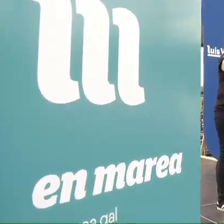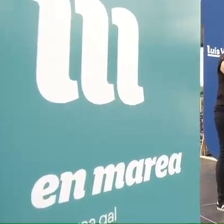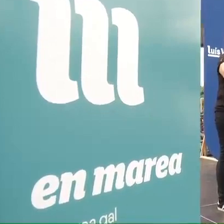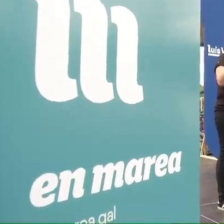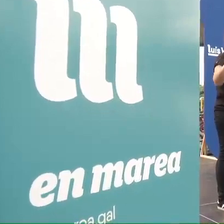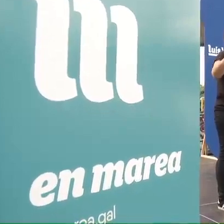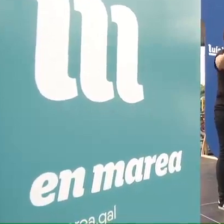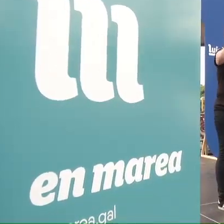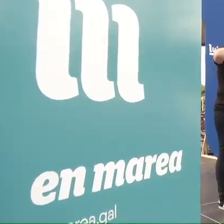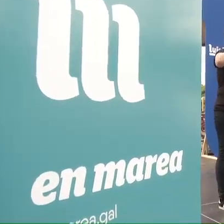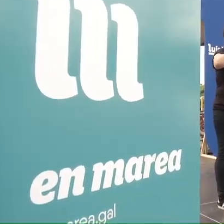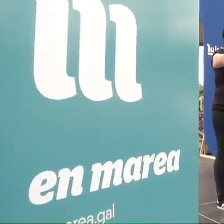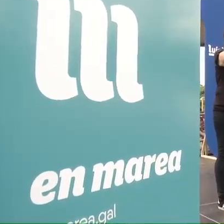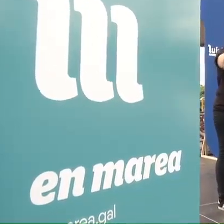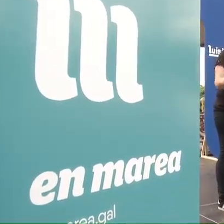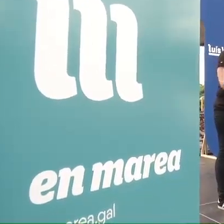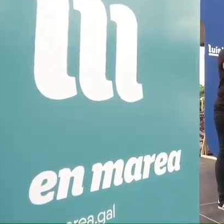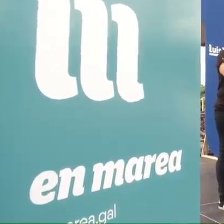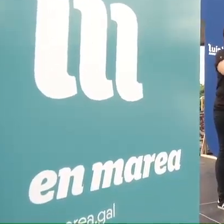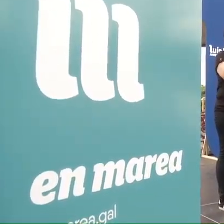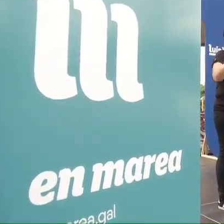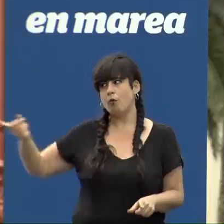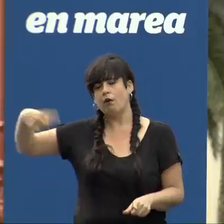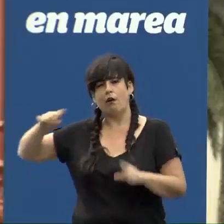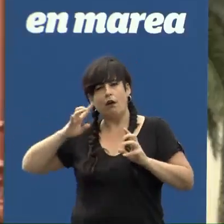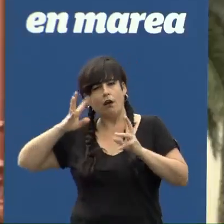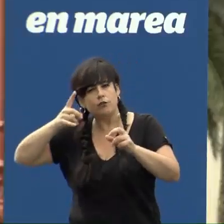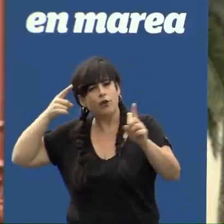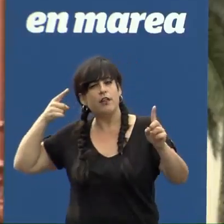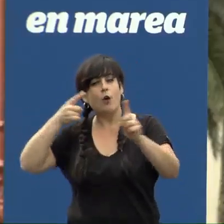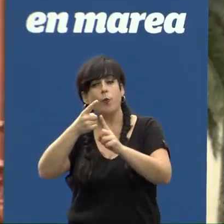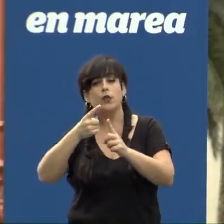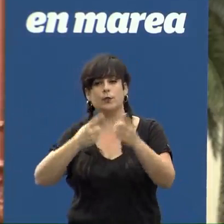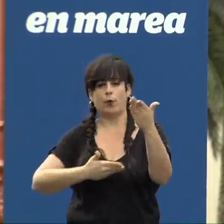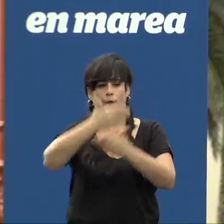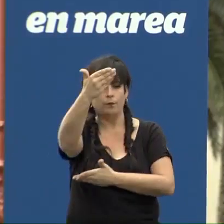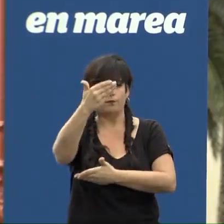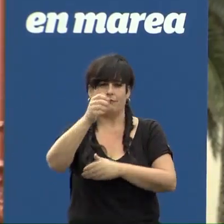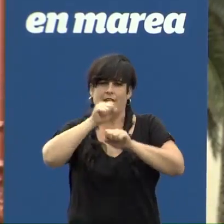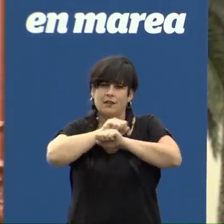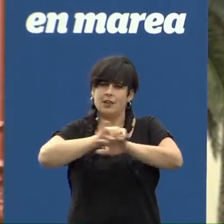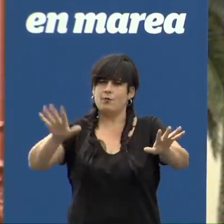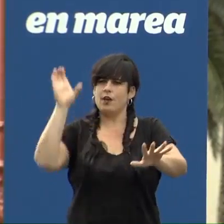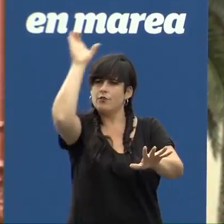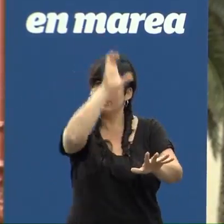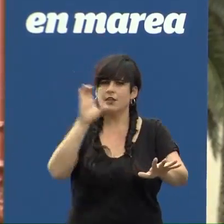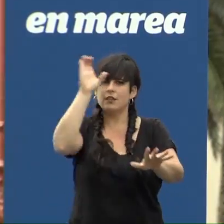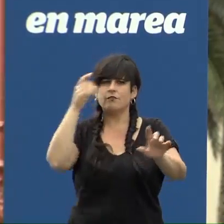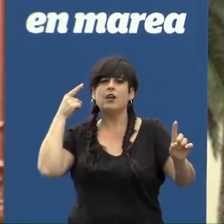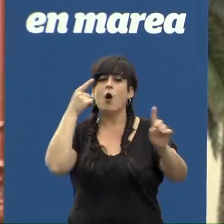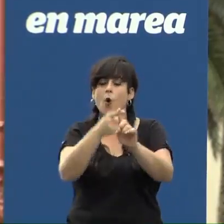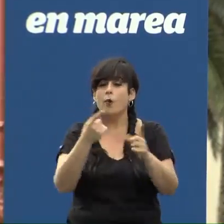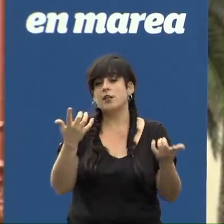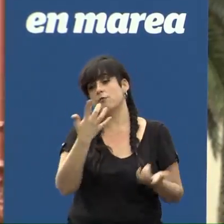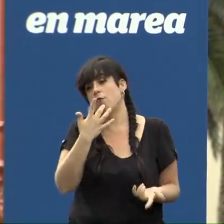cansos, aquela que se esmera estas últimas semanas en introducir artigos de divulgación científica para justificar as maternidades e as